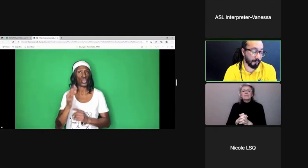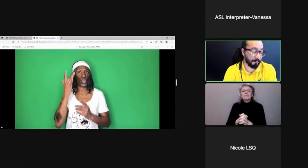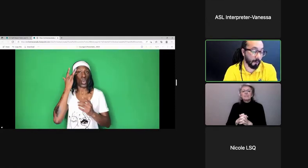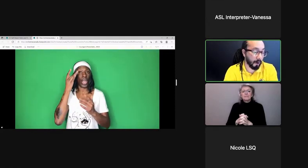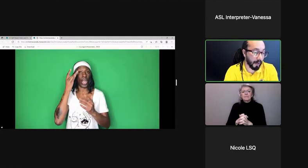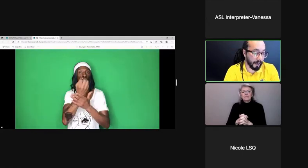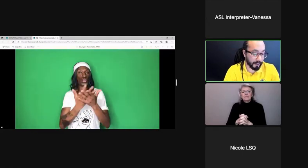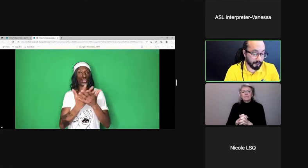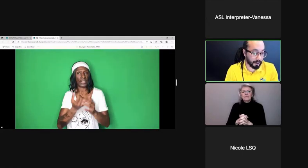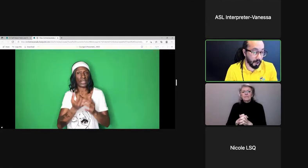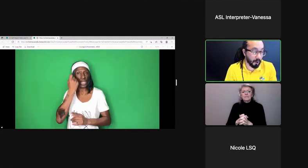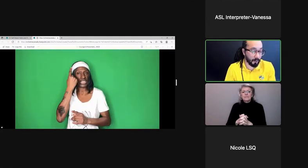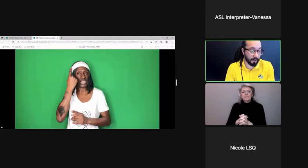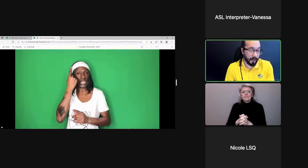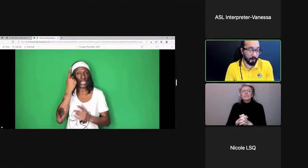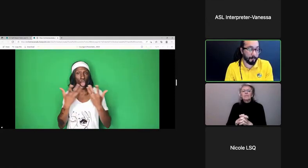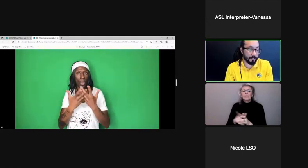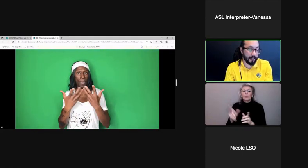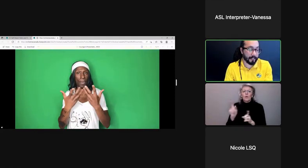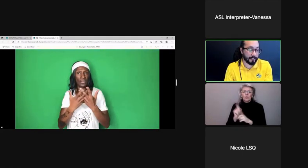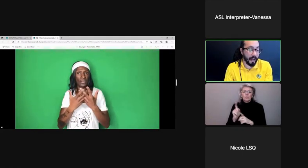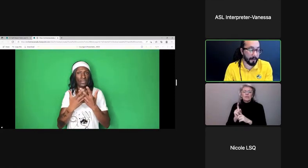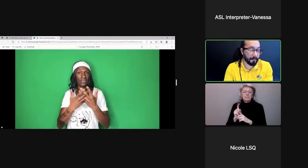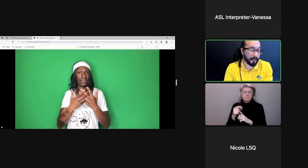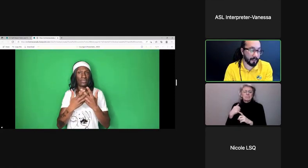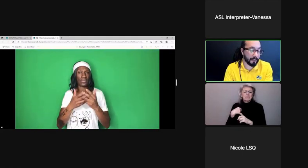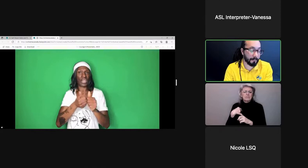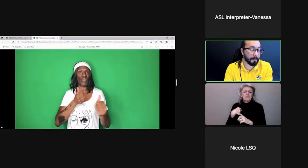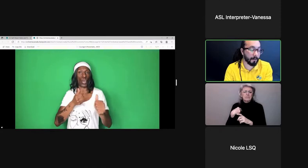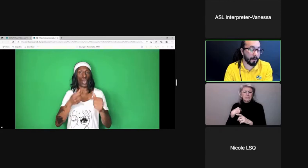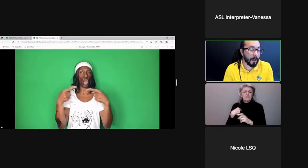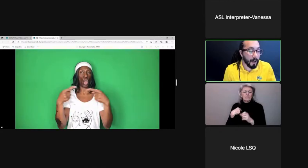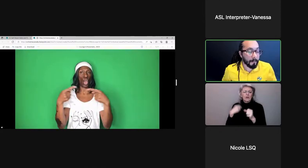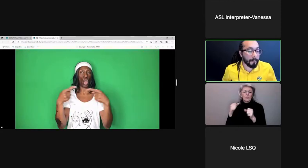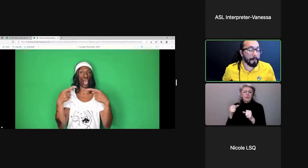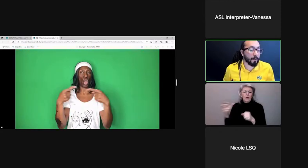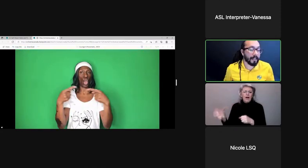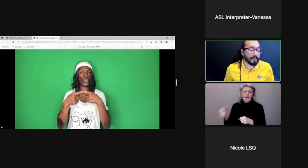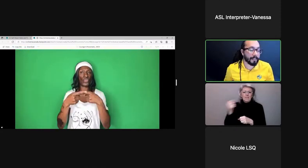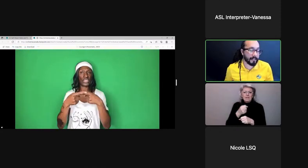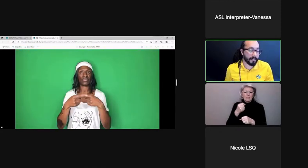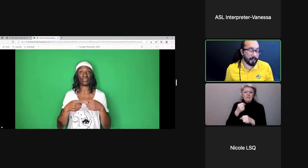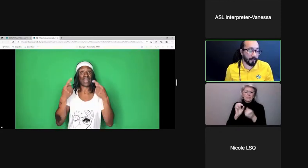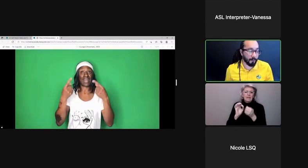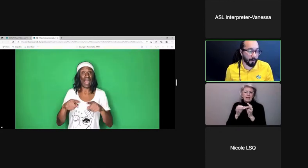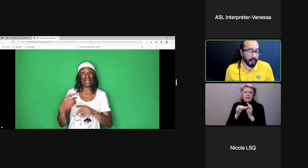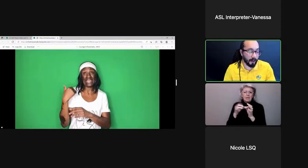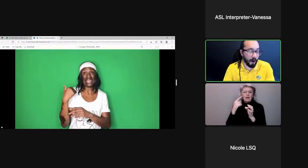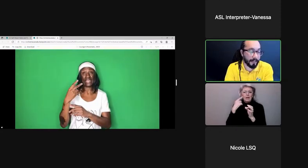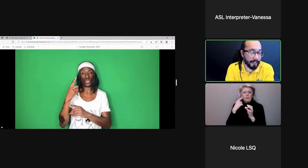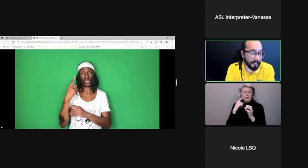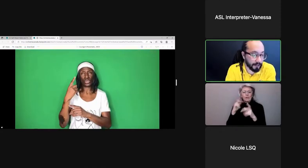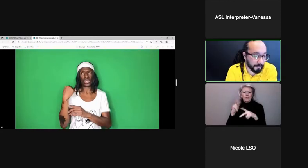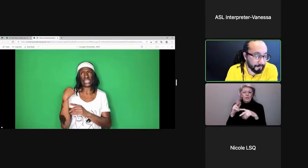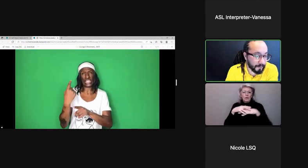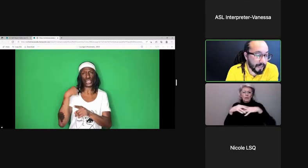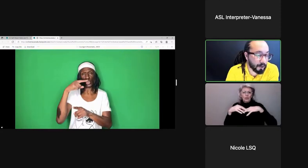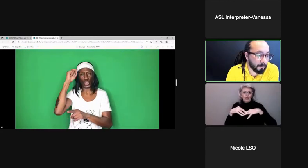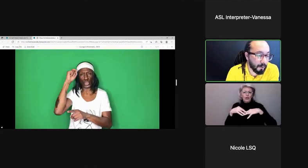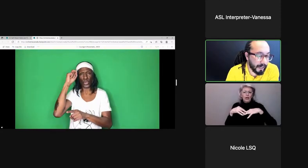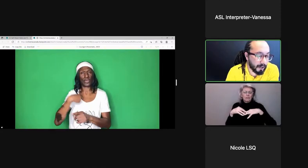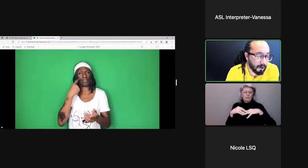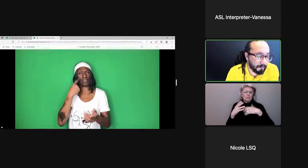Et, on peut aussi engager un interprète pour les peuples autochtones de